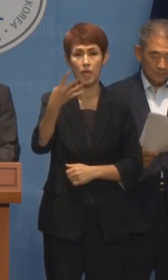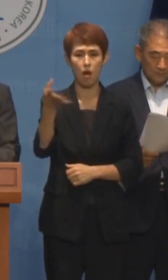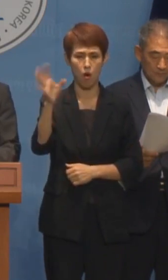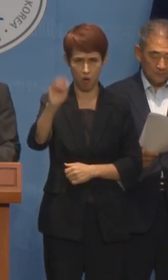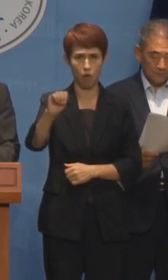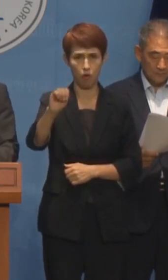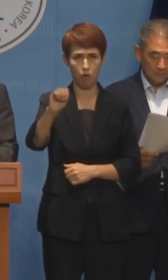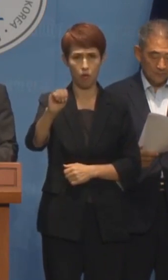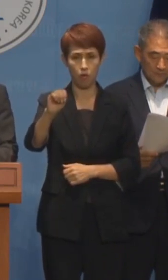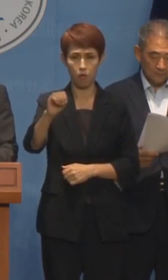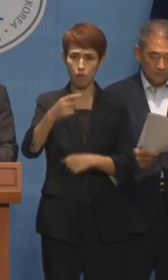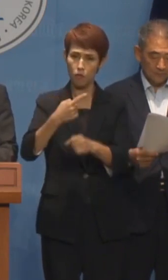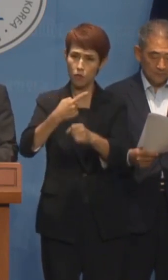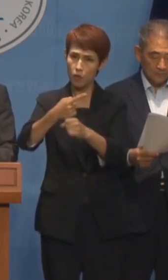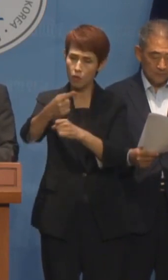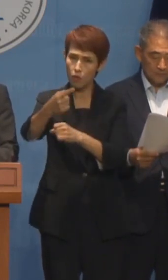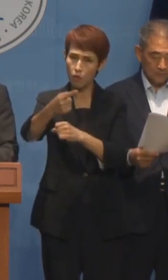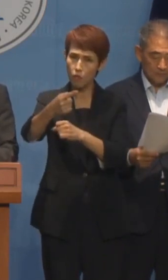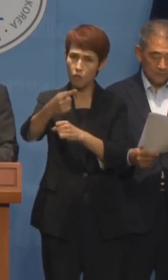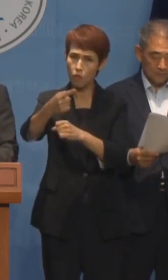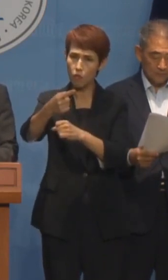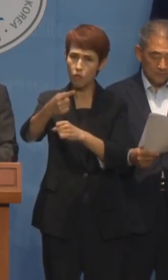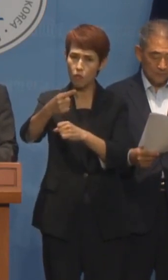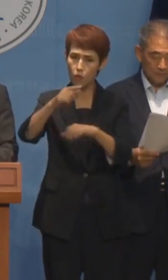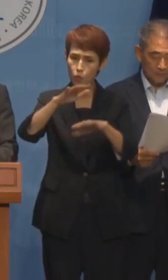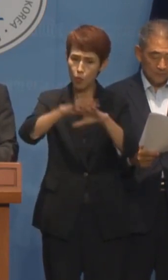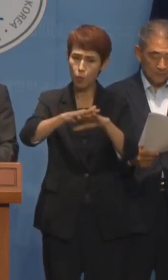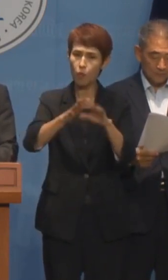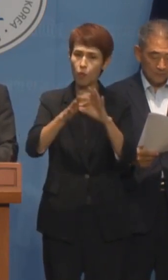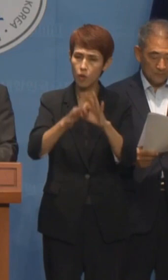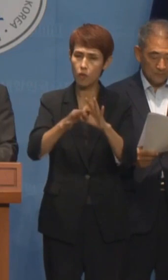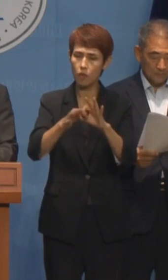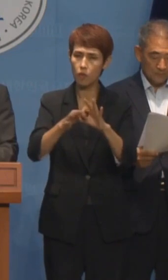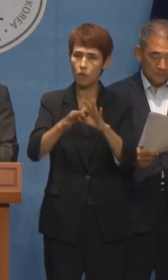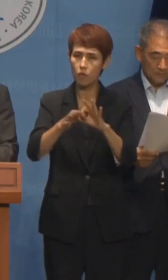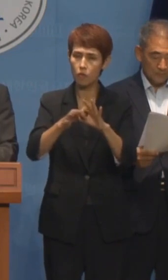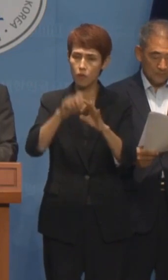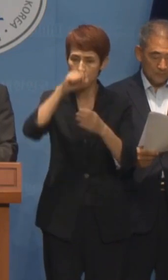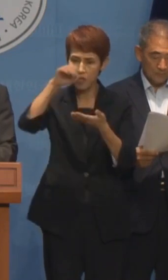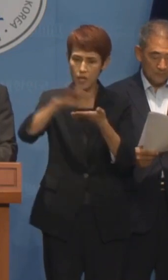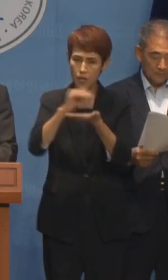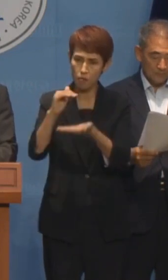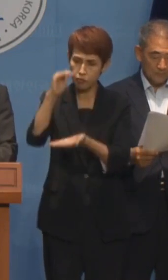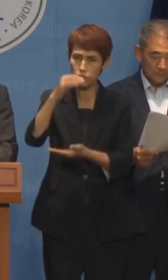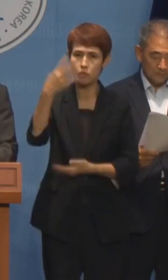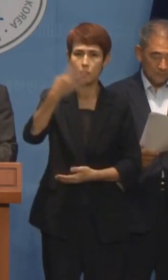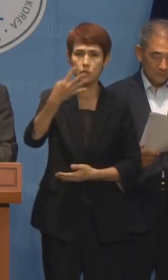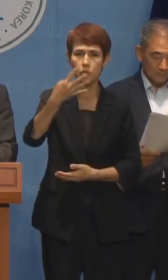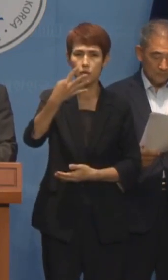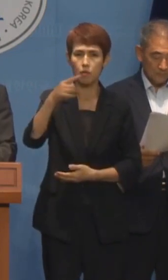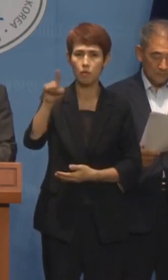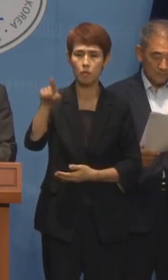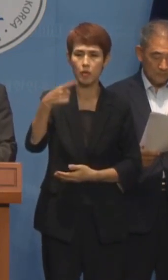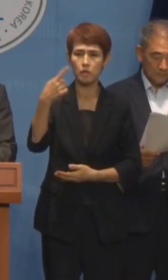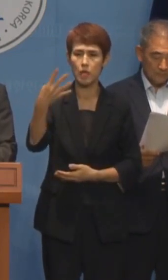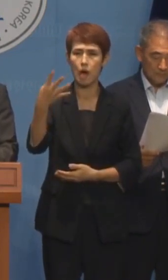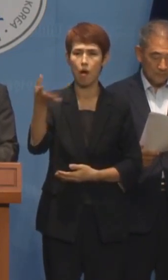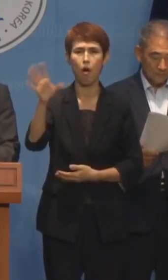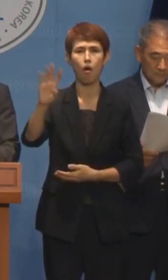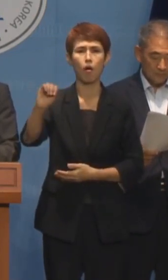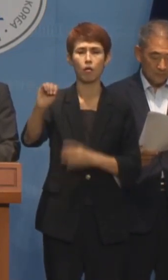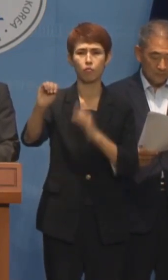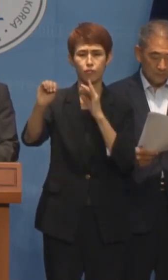1,304억인데 내년도 전체 농업예산 증액분은 4,104억 원에